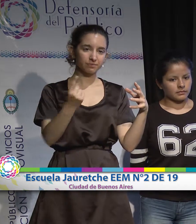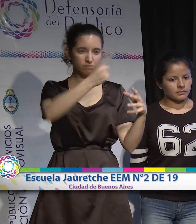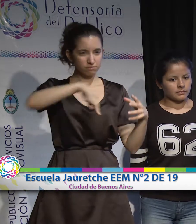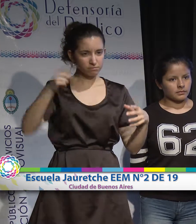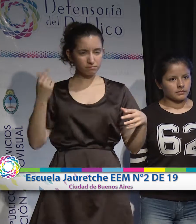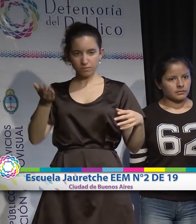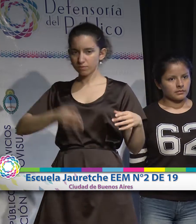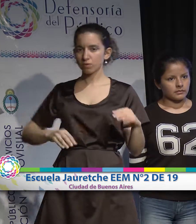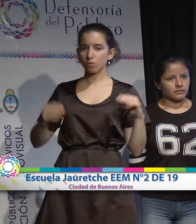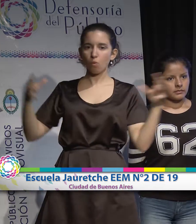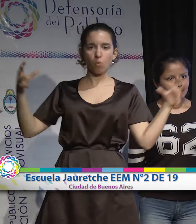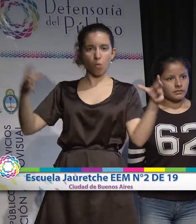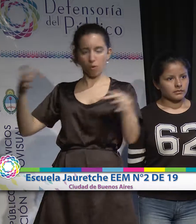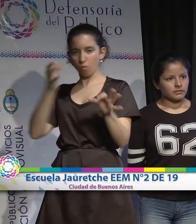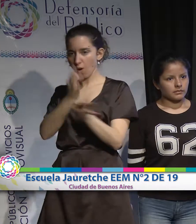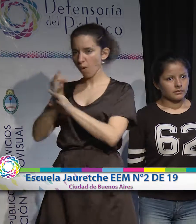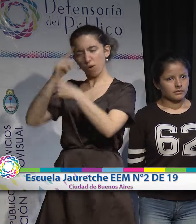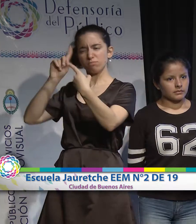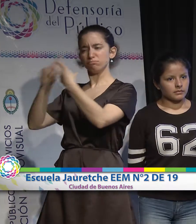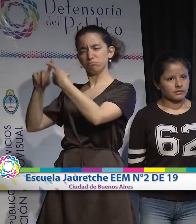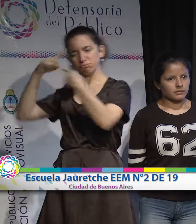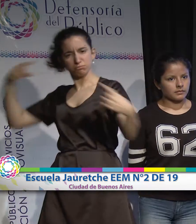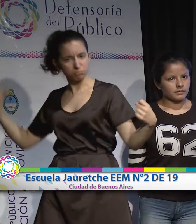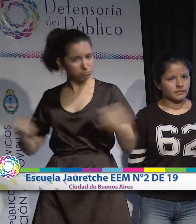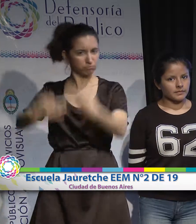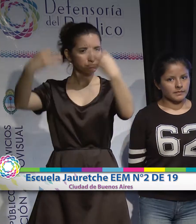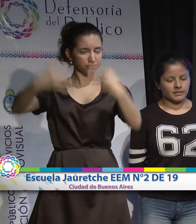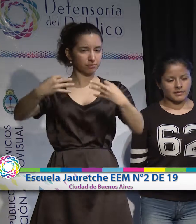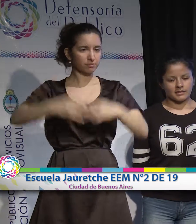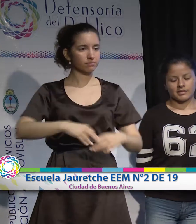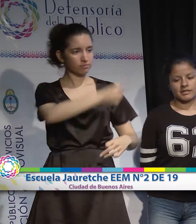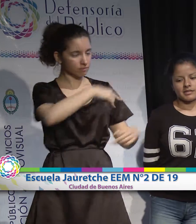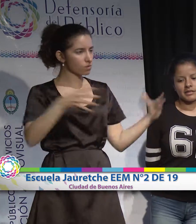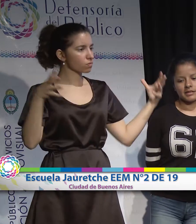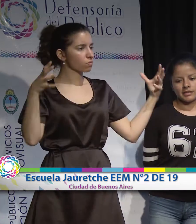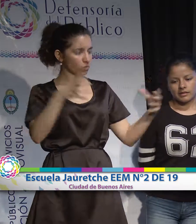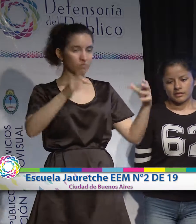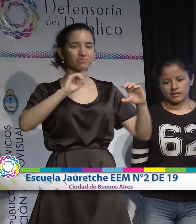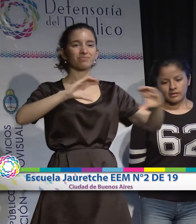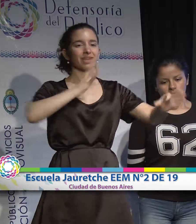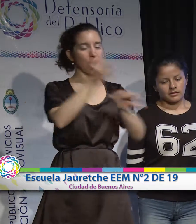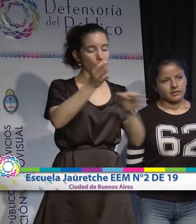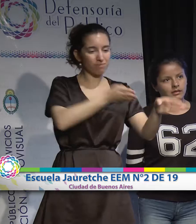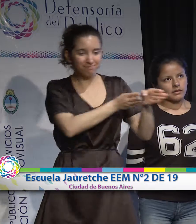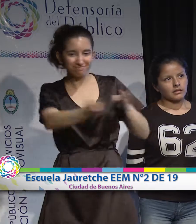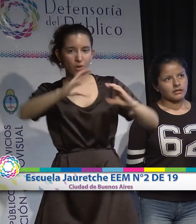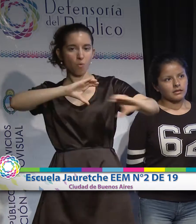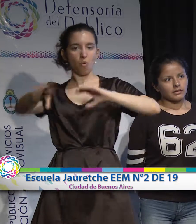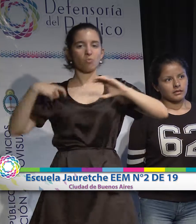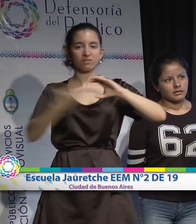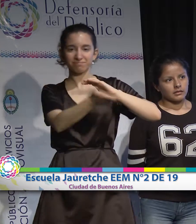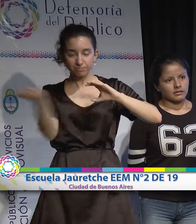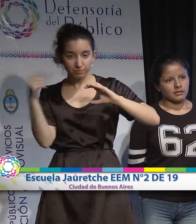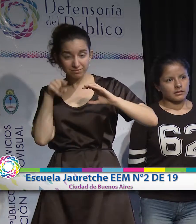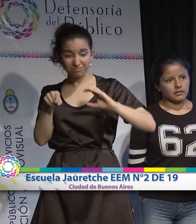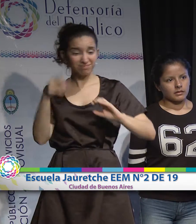totalmente de acuerdo con las escuelas anteriores que vinieron, que nosotros también somos de comunicación social y que tampoco tenemos